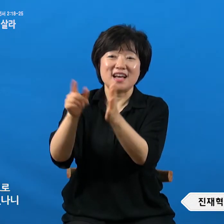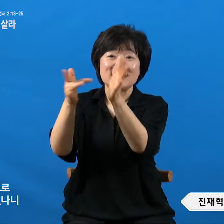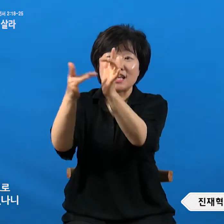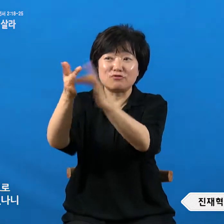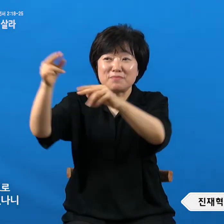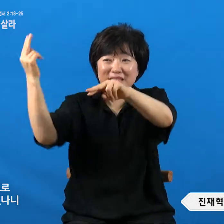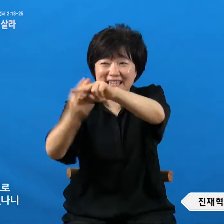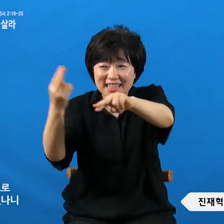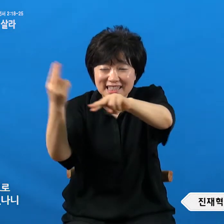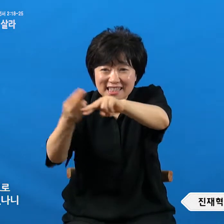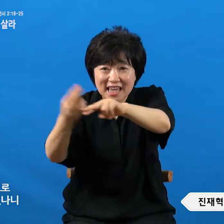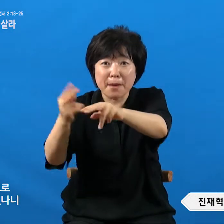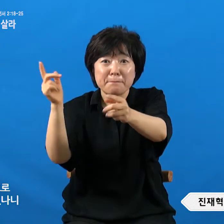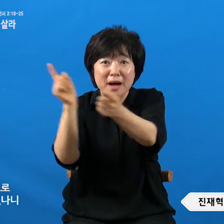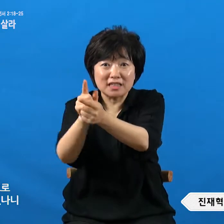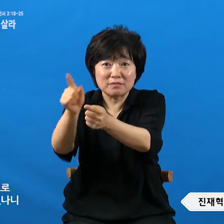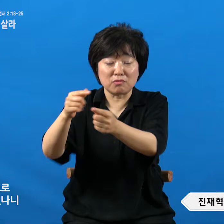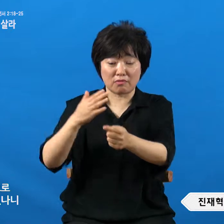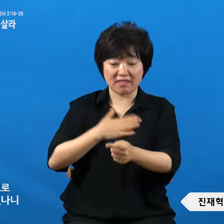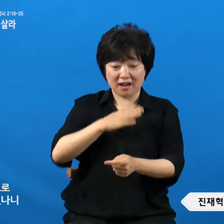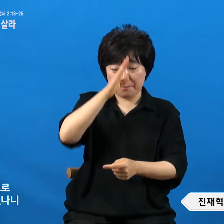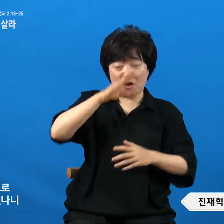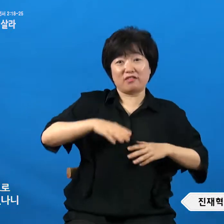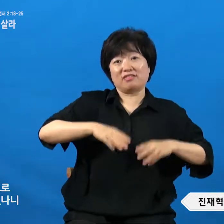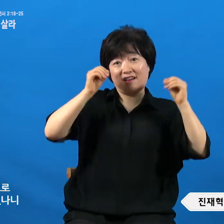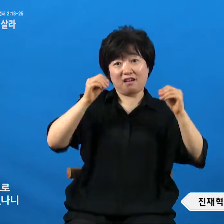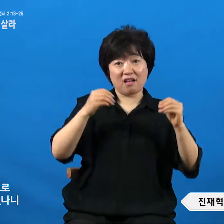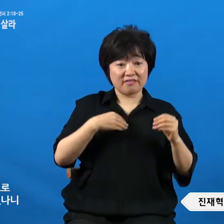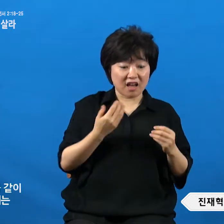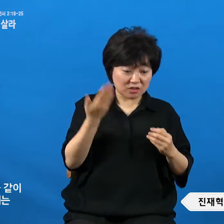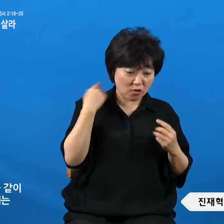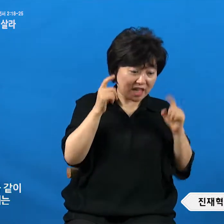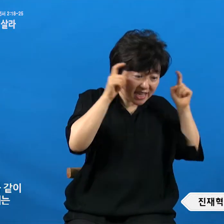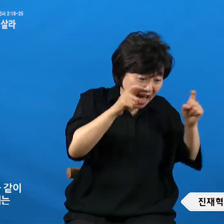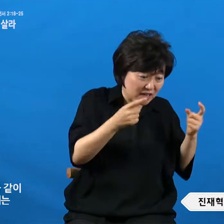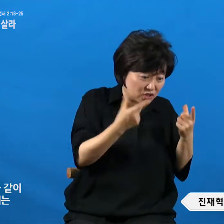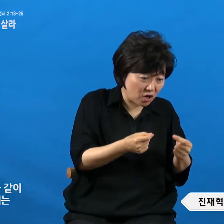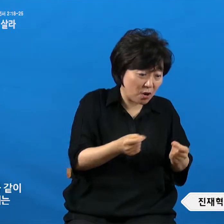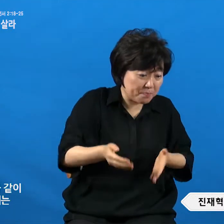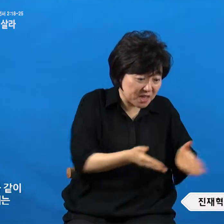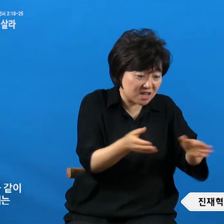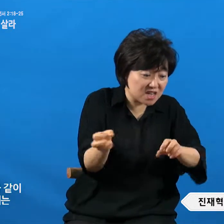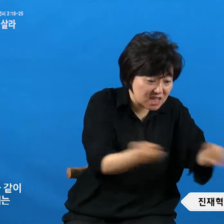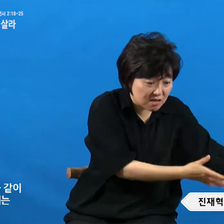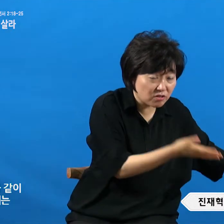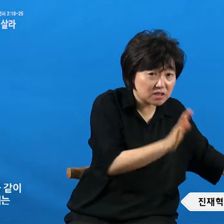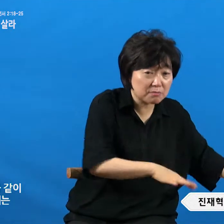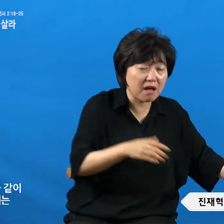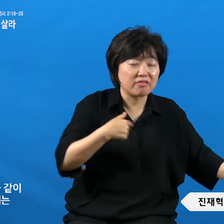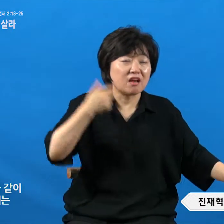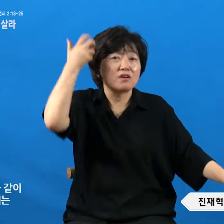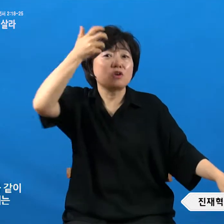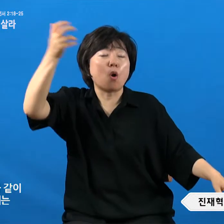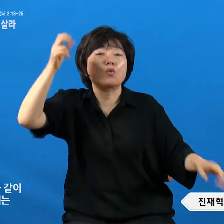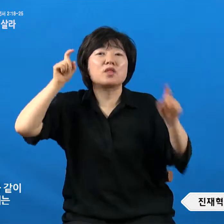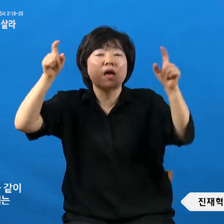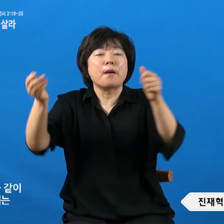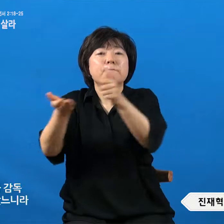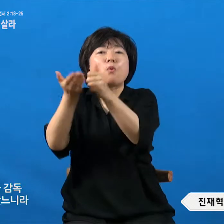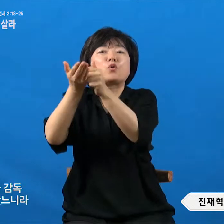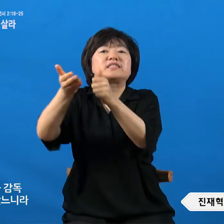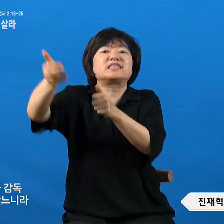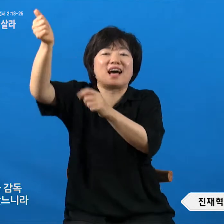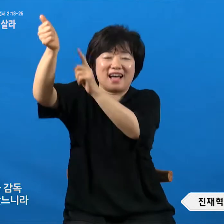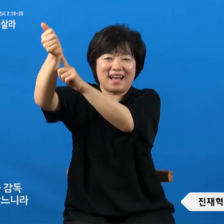나음을 얻었나니 너희가 전에는 양과 같이 길을 잃었더니 이제는 너희 영혼의 목자와 감독 되신